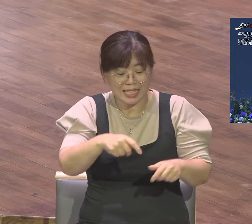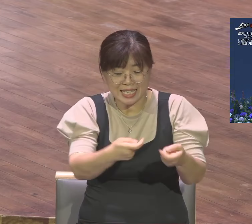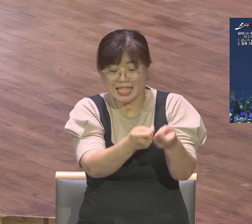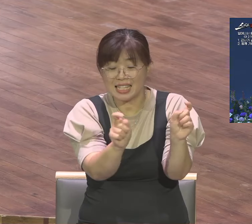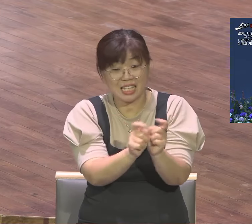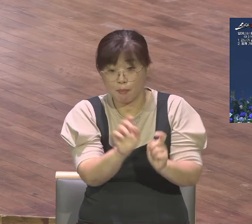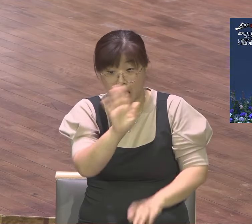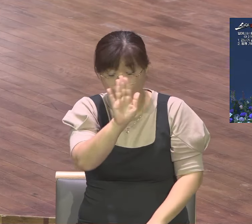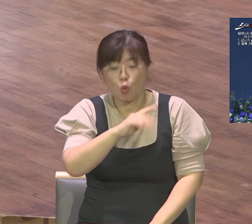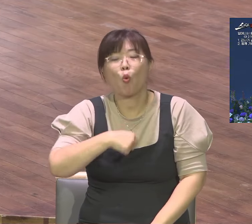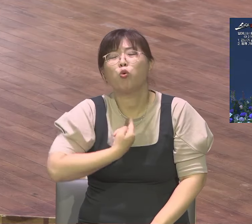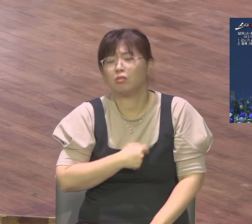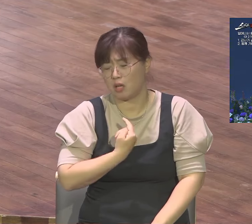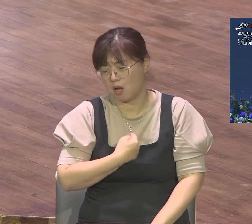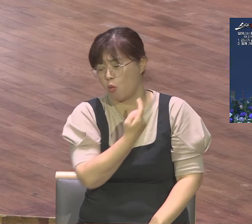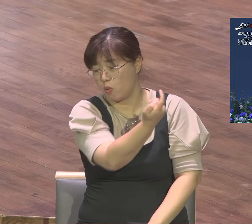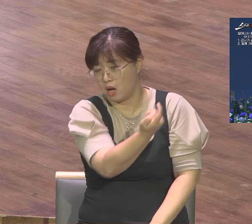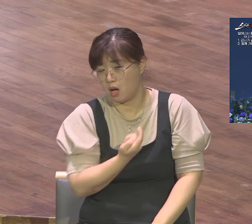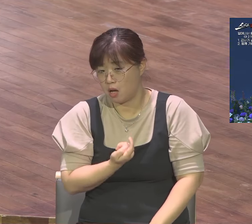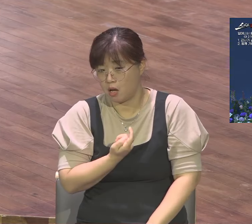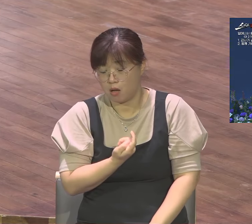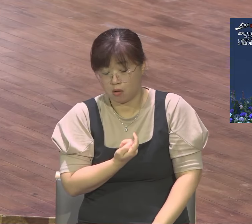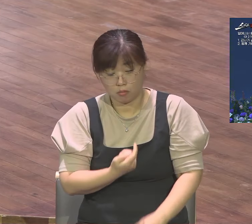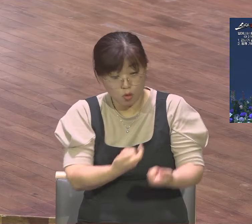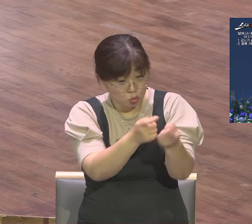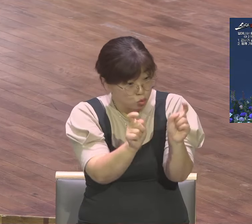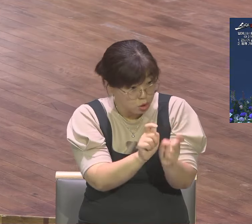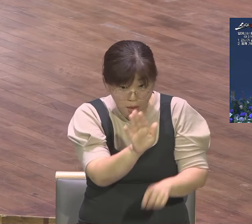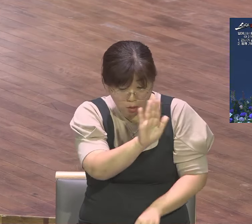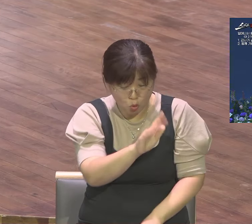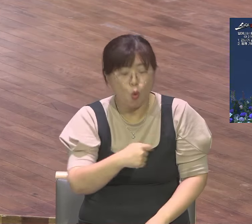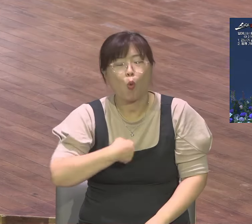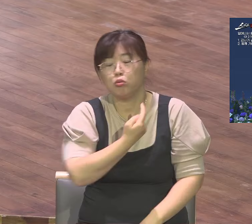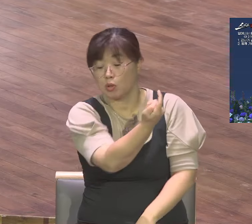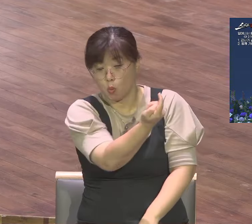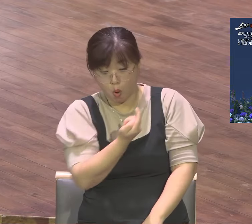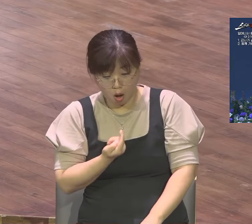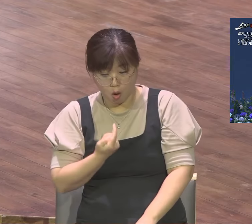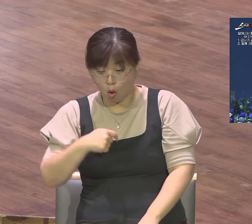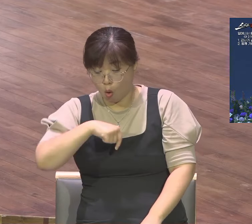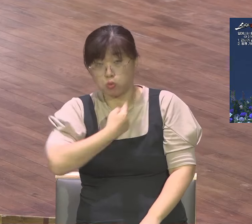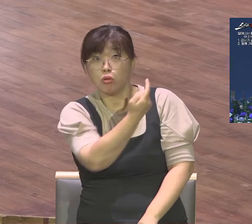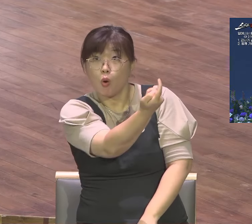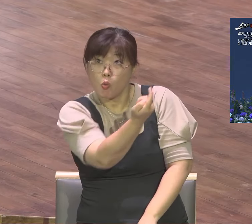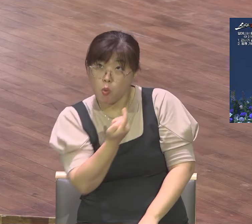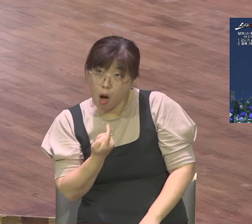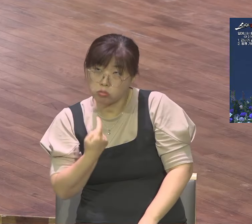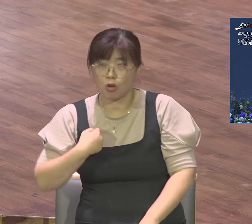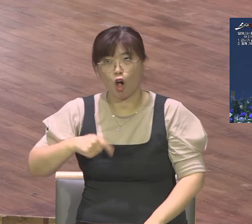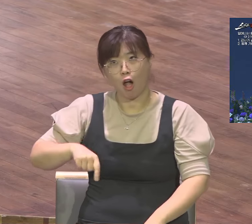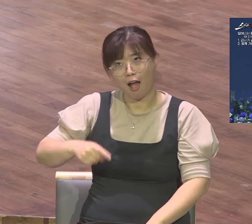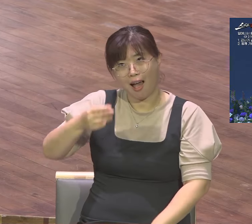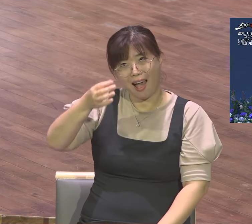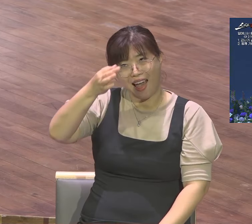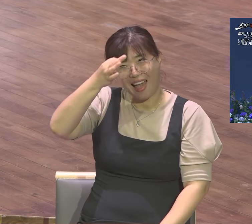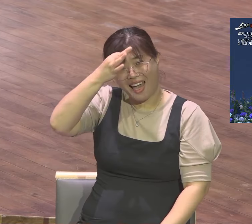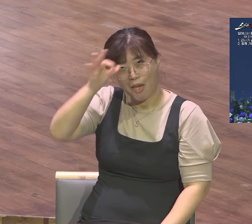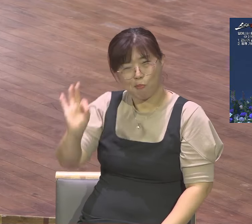여러분 경기가 아무리 좋아도 한계가 있기 때문에 같이 옆에 같이